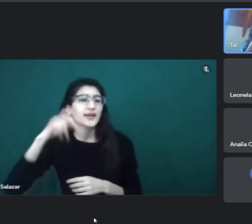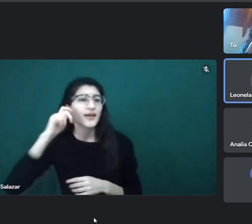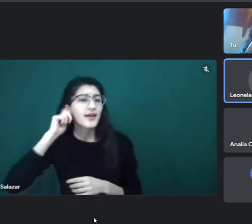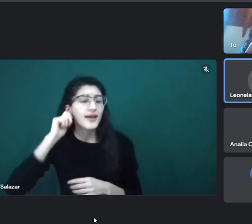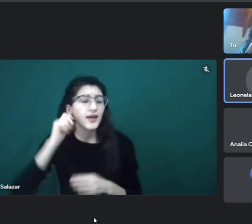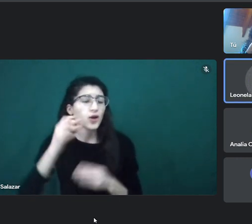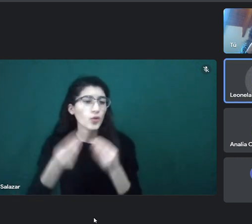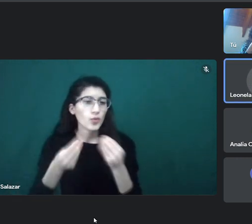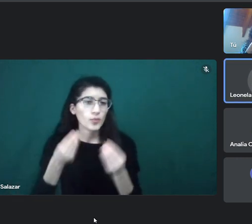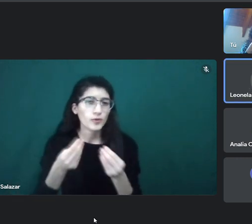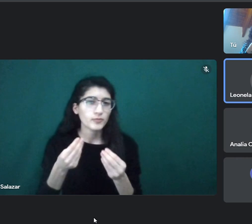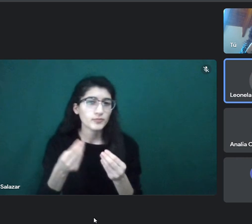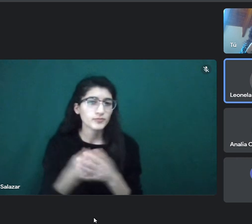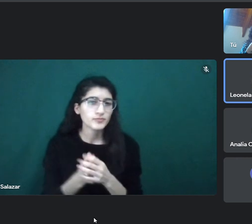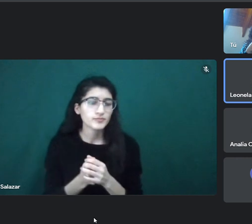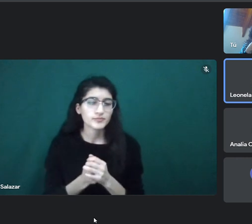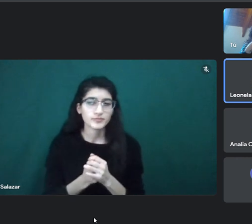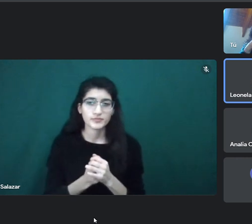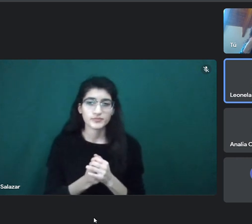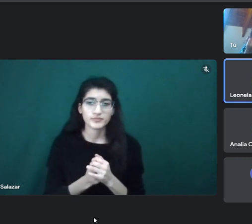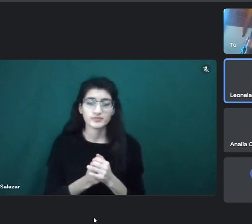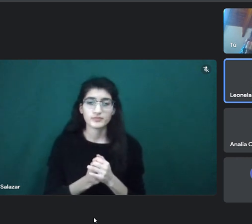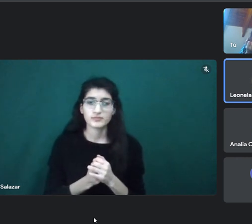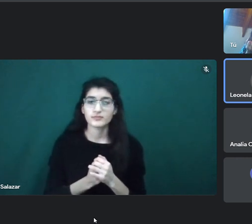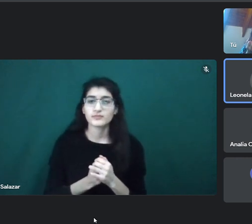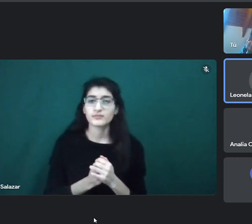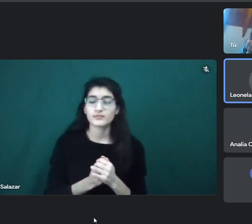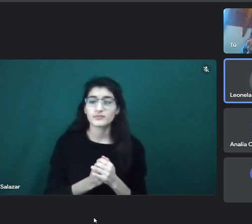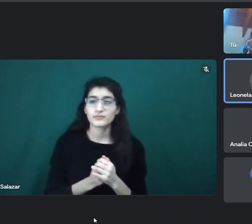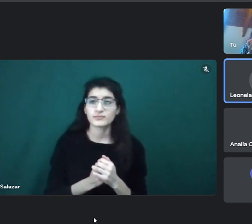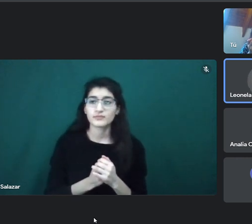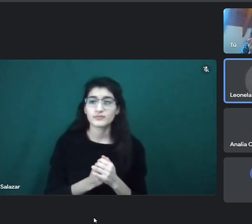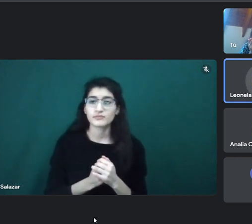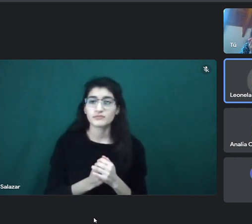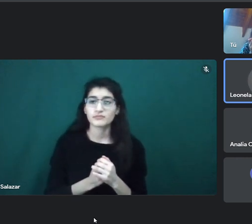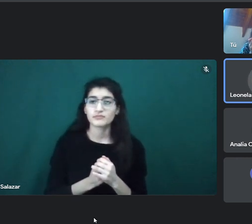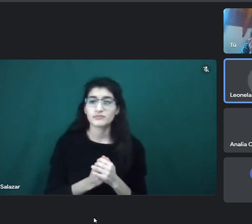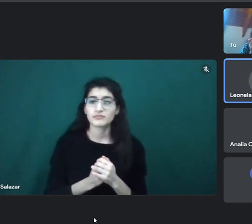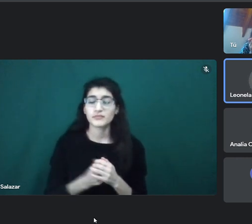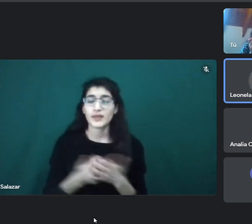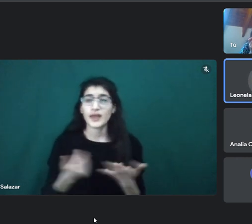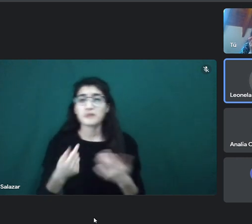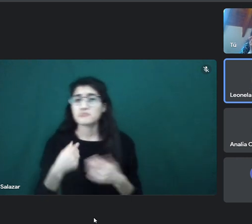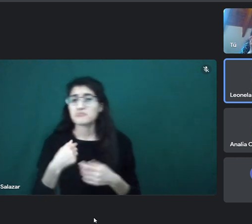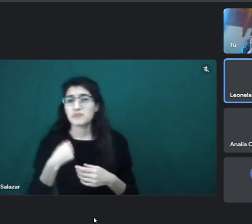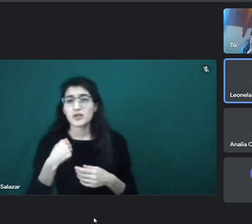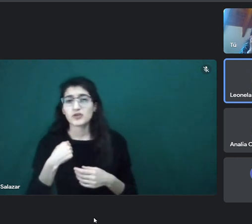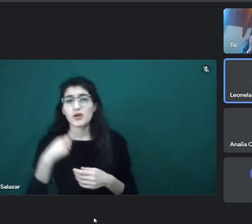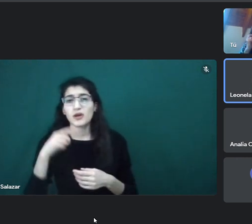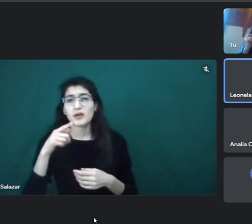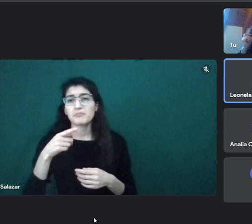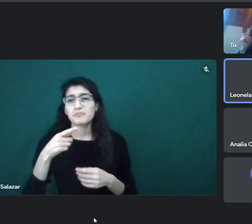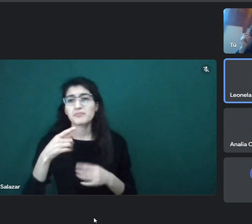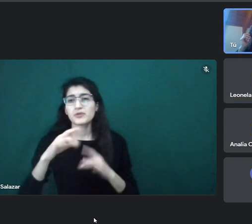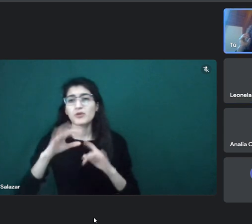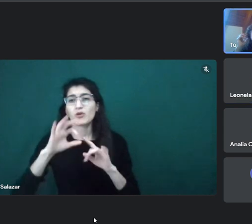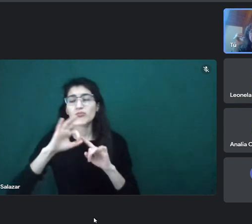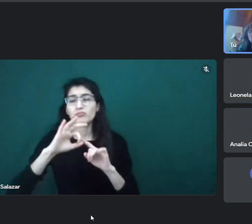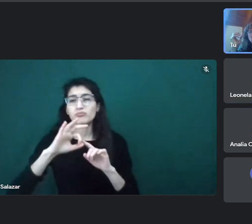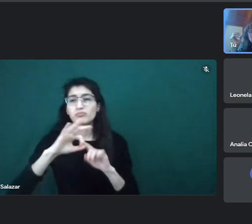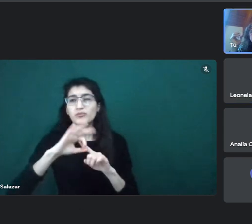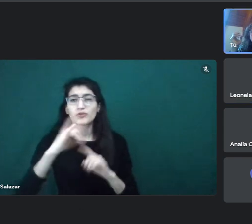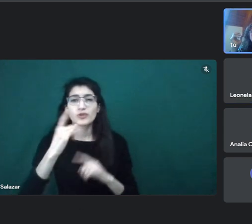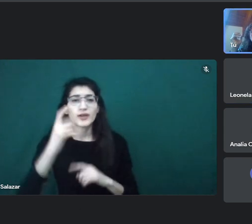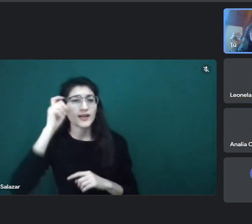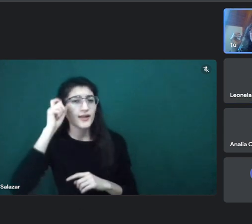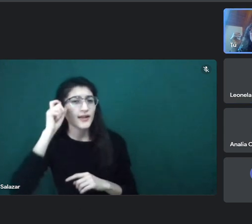Ahí yo lo había puesto con el qué, porque estaba después de un sustantivo. No, upgrading, cuando tenés